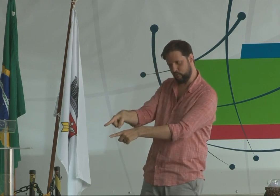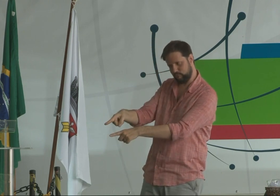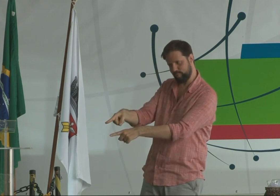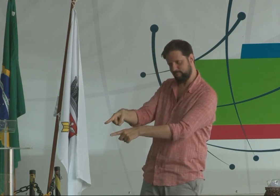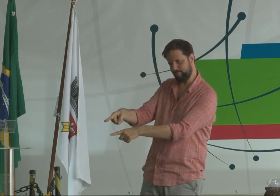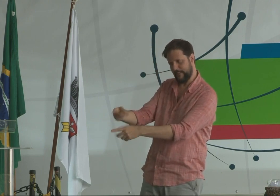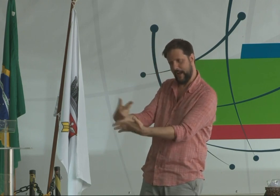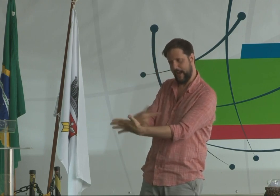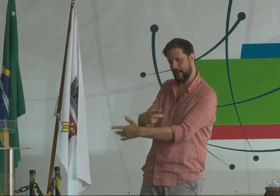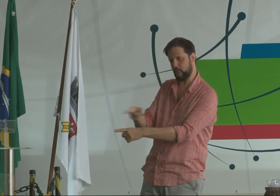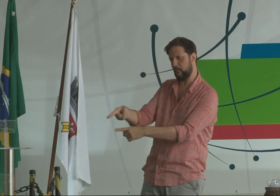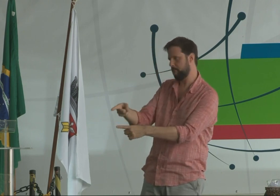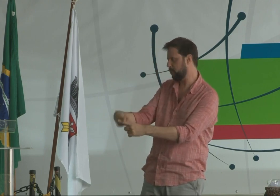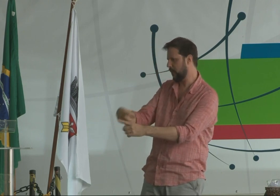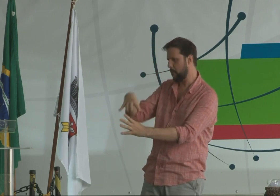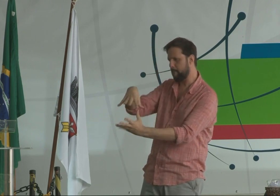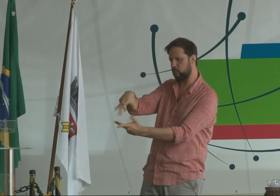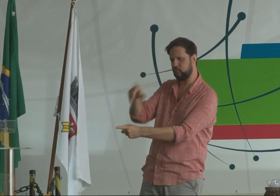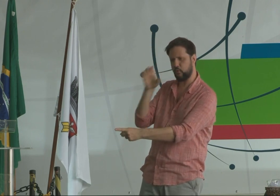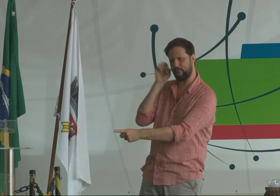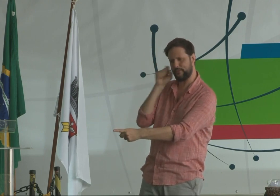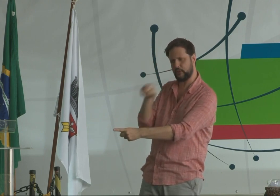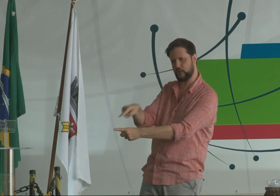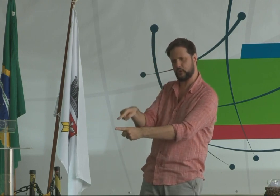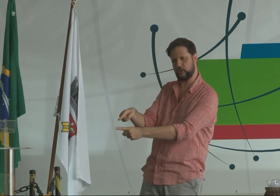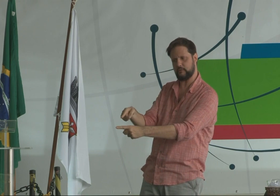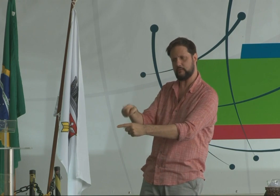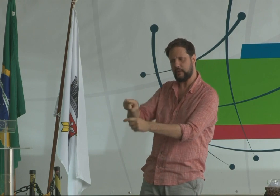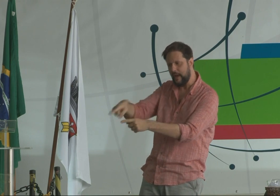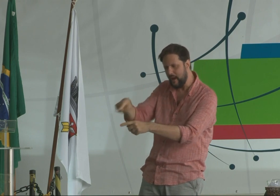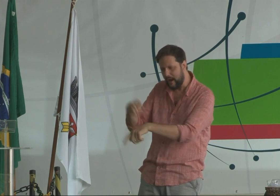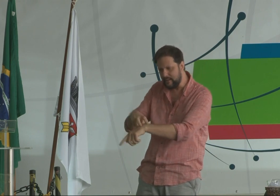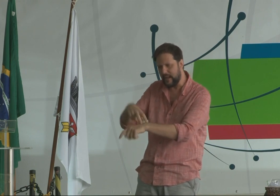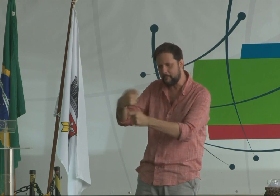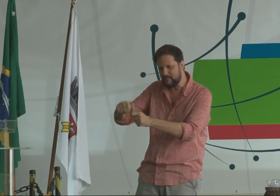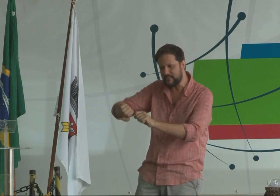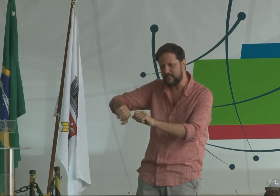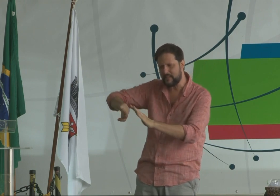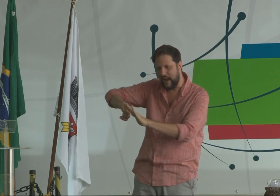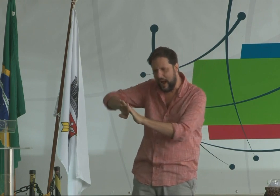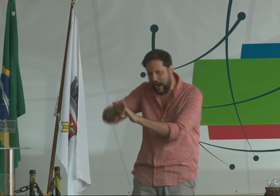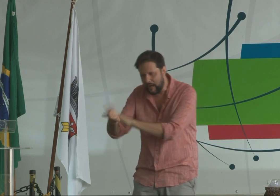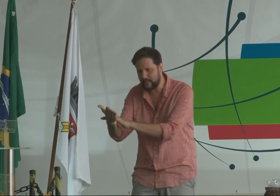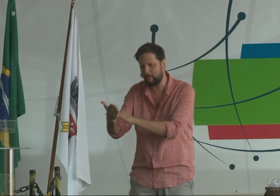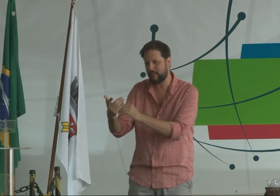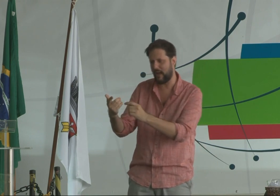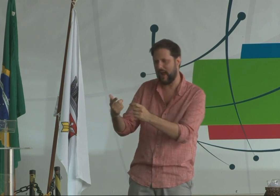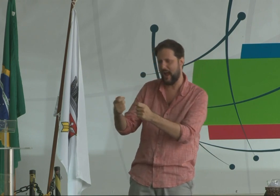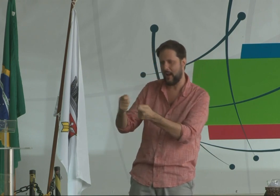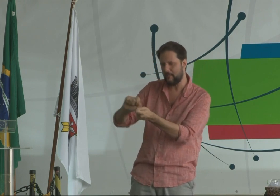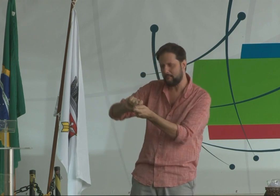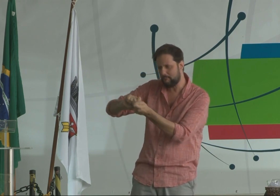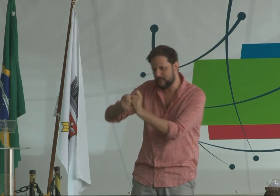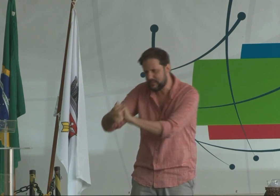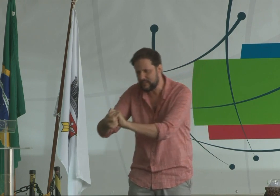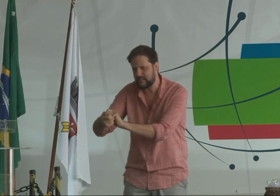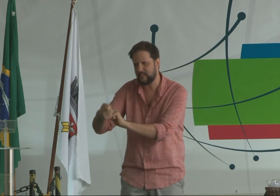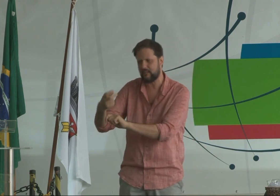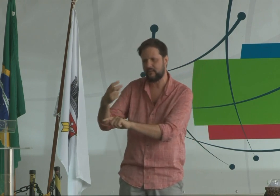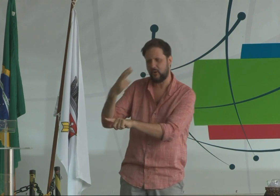aquilo. Um ambiente estava menos acessível. E a mãe falava assim, você que não é ouvido, você precisa se adaptar a esse